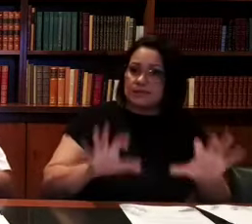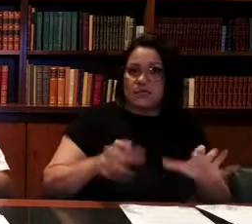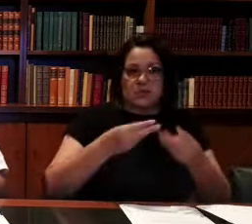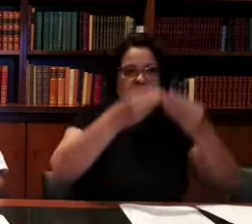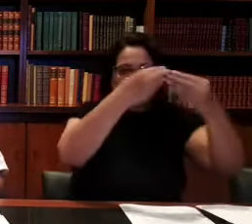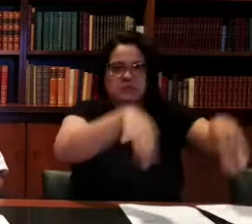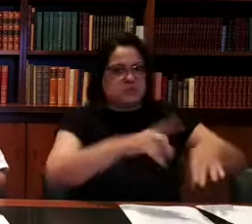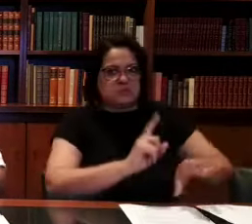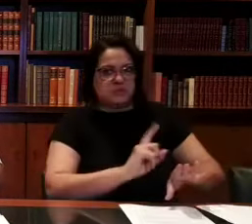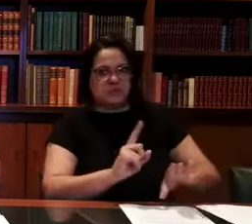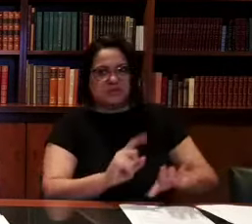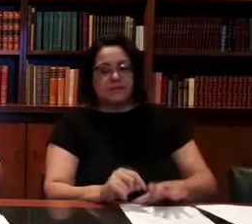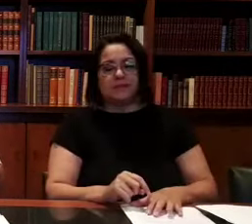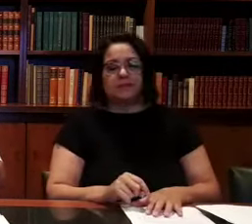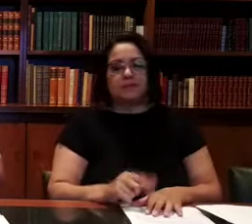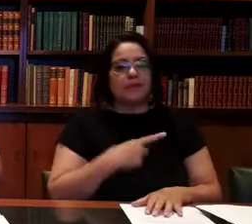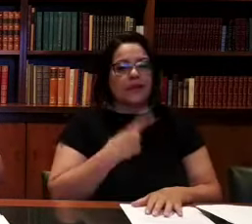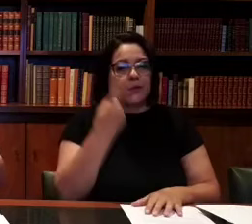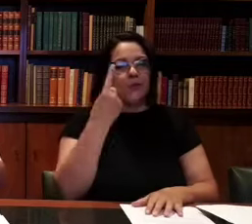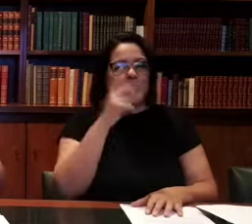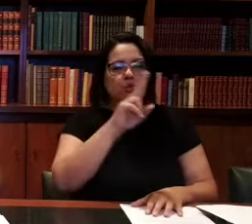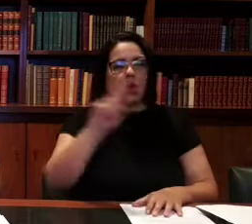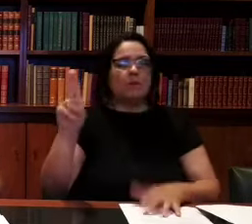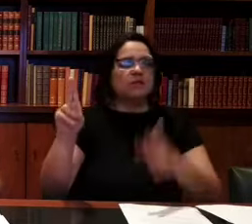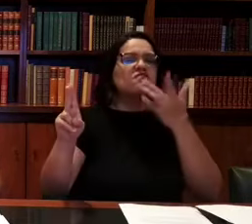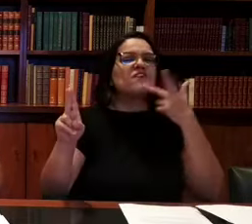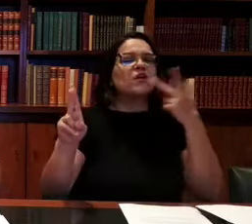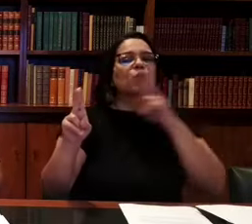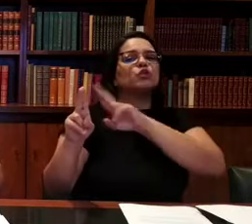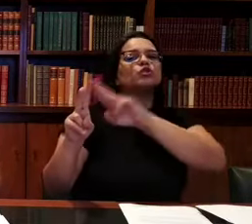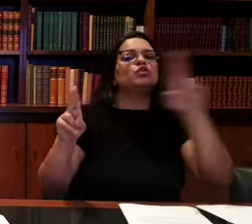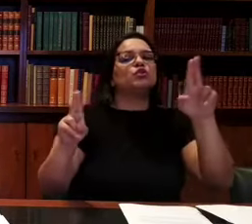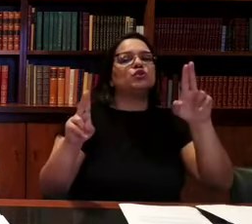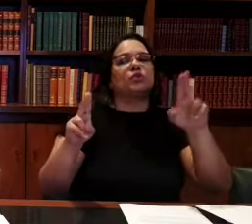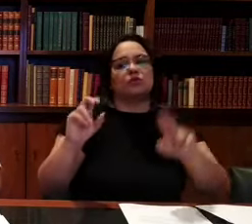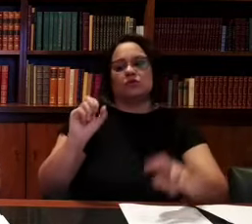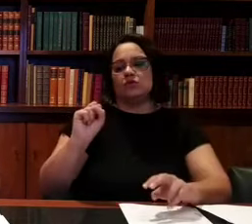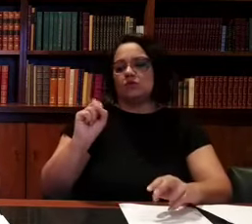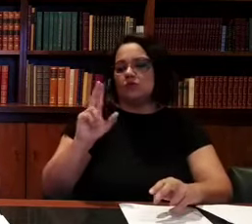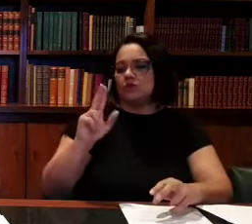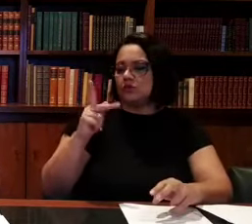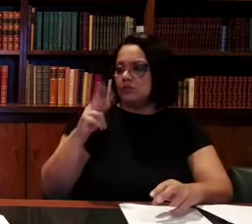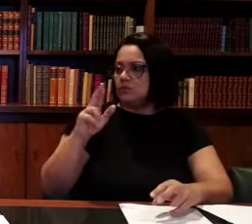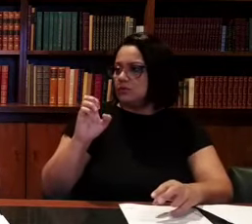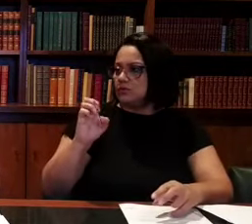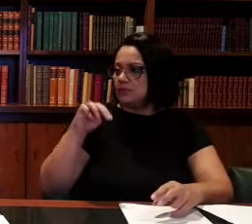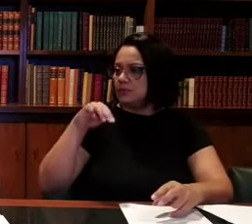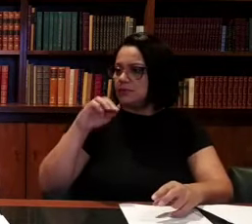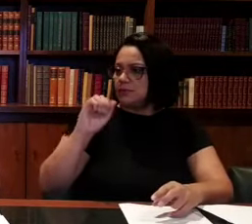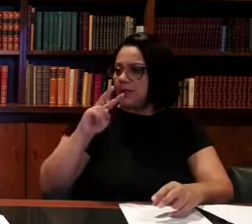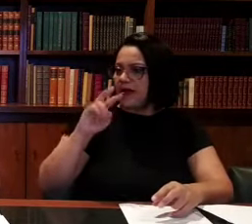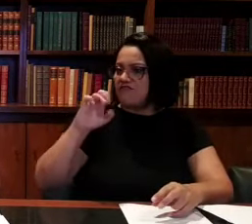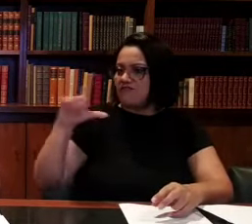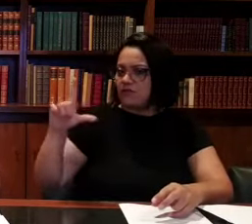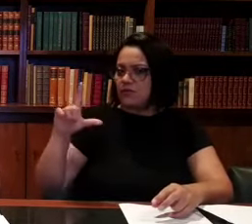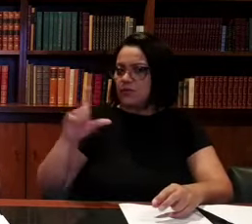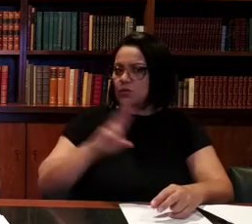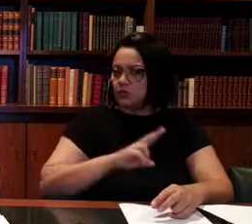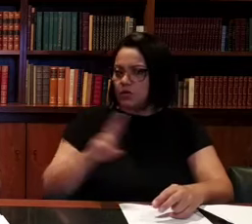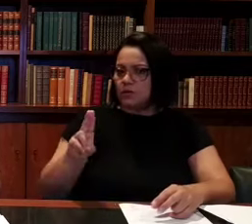desqualificar quer ter uma coisa tem um nome aí que foi muito cogitado como super Marvel Você conhece o nosso querido ele